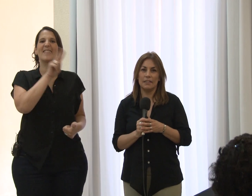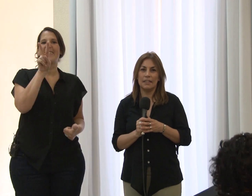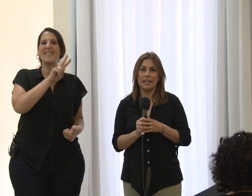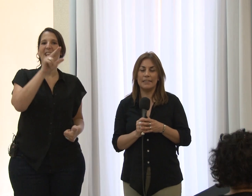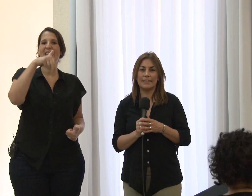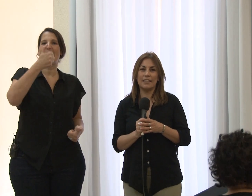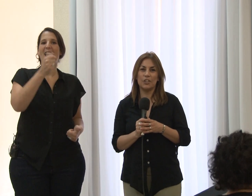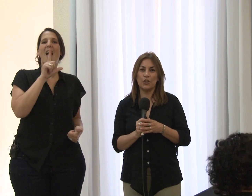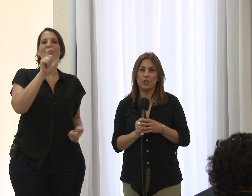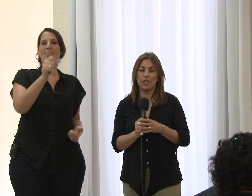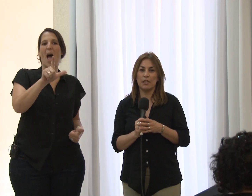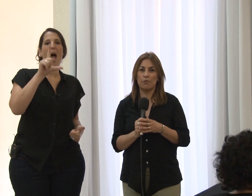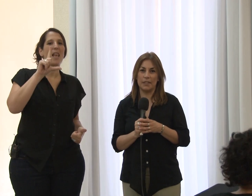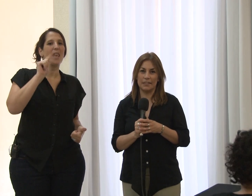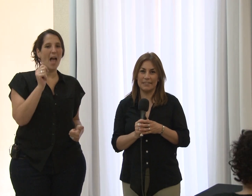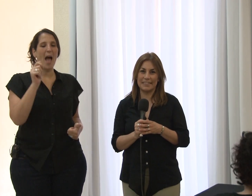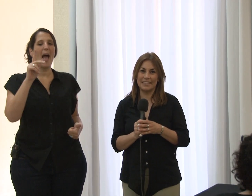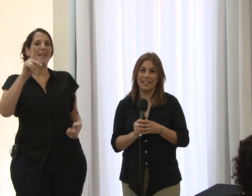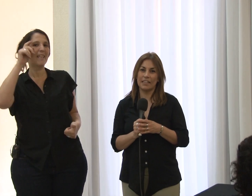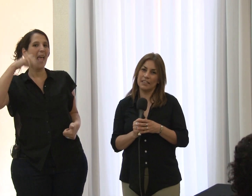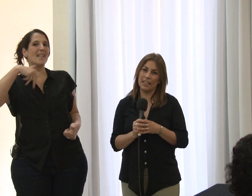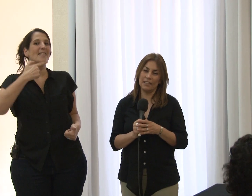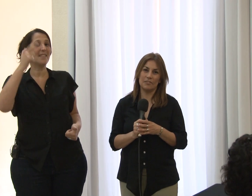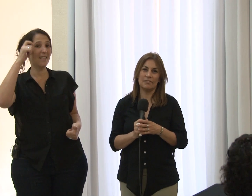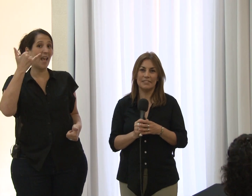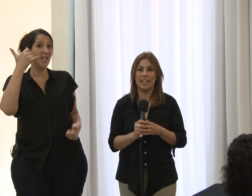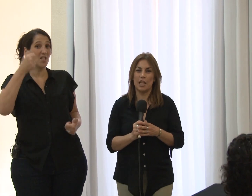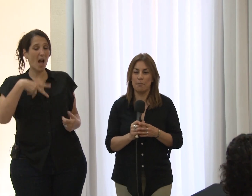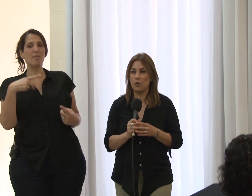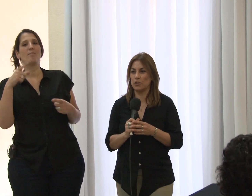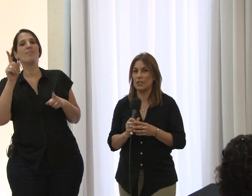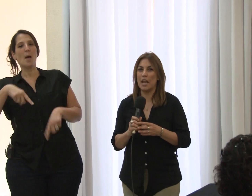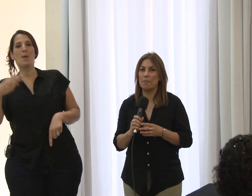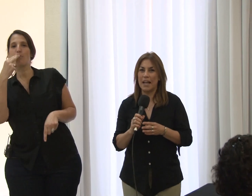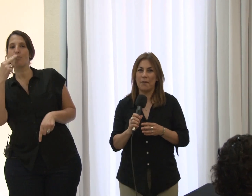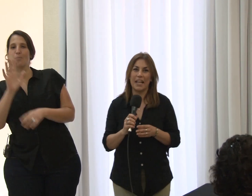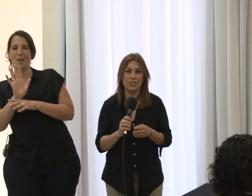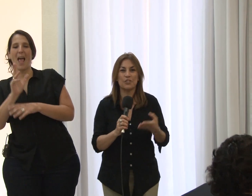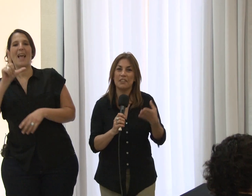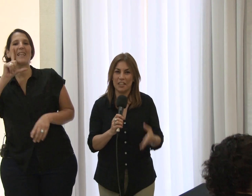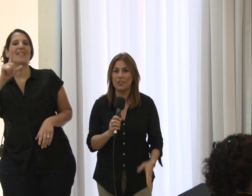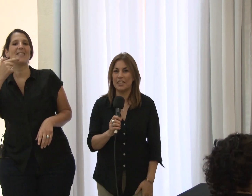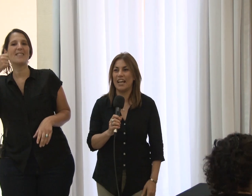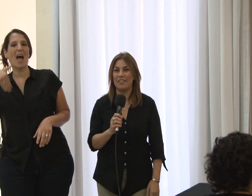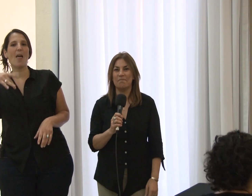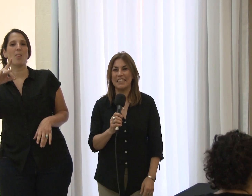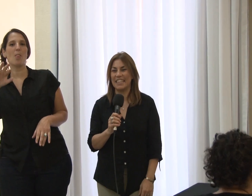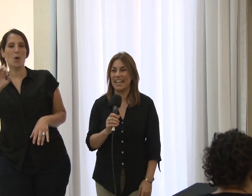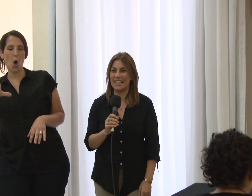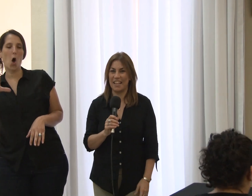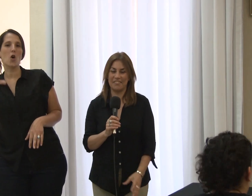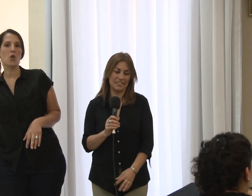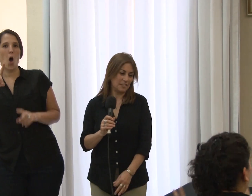y Lisandro Rodríguez Fuentes. Así que les damos la palabra a ellos en otra materialidad.